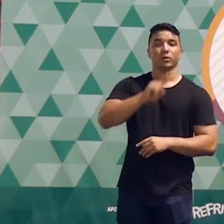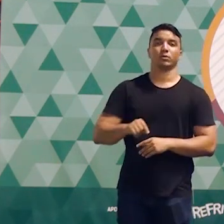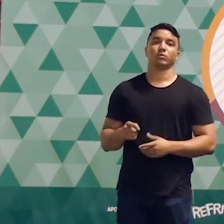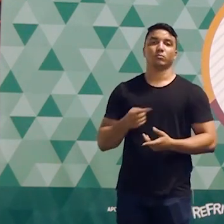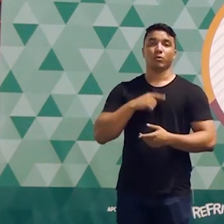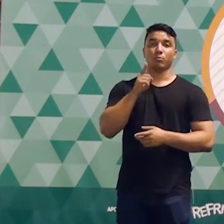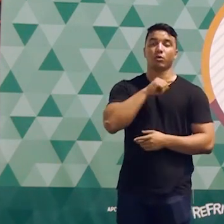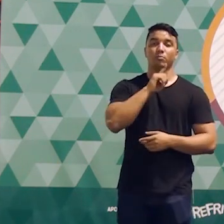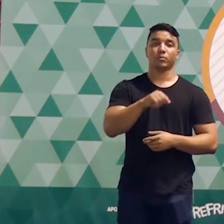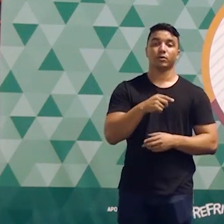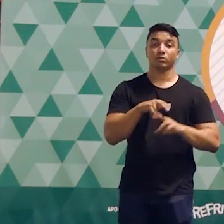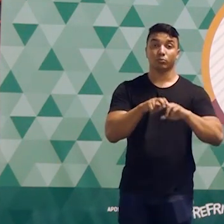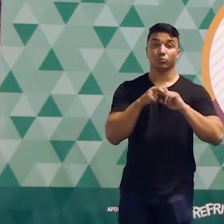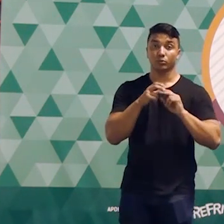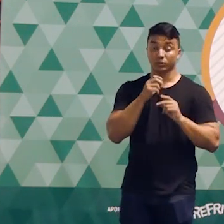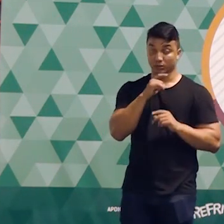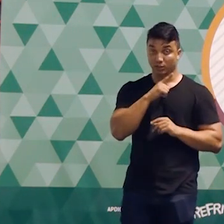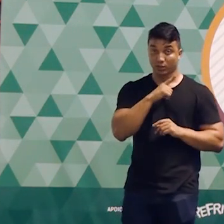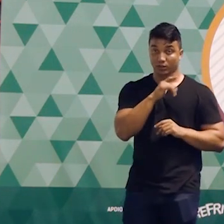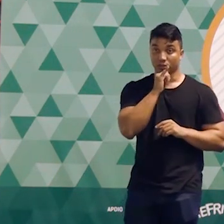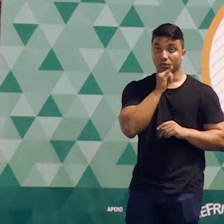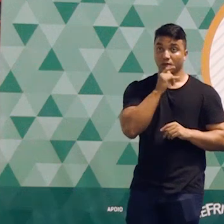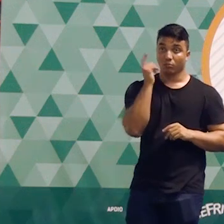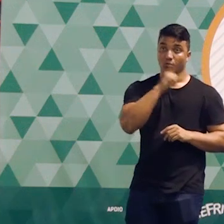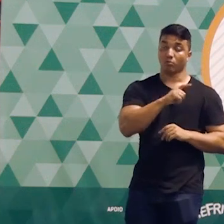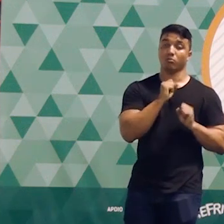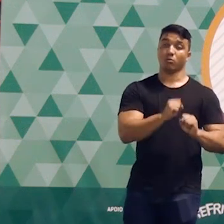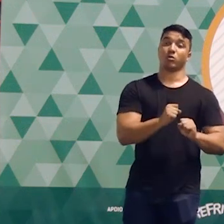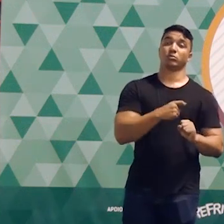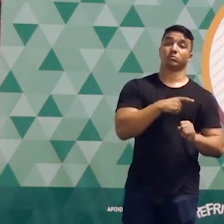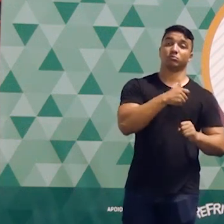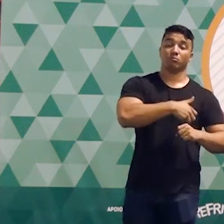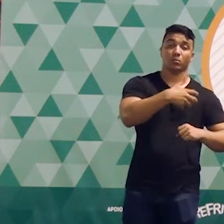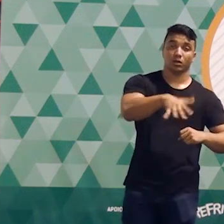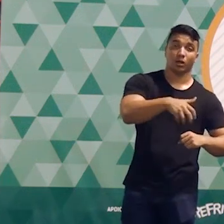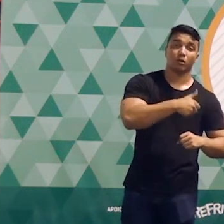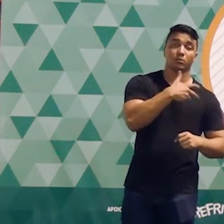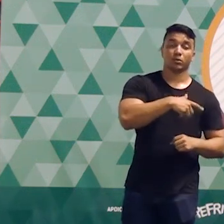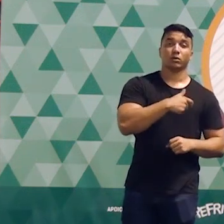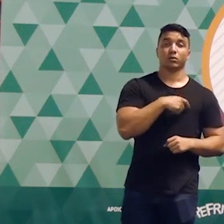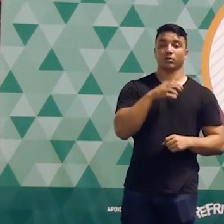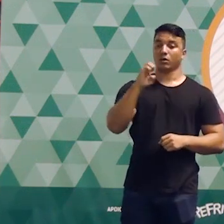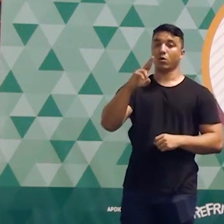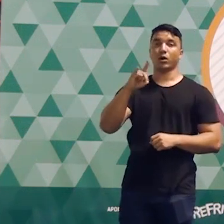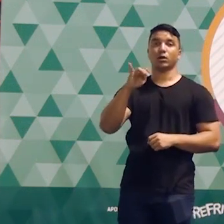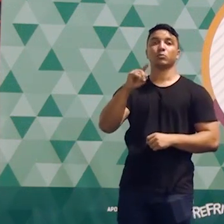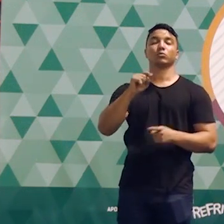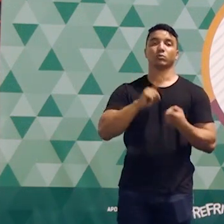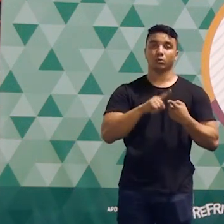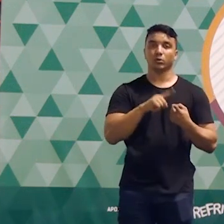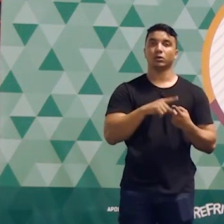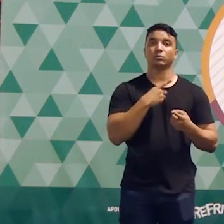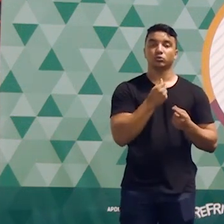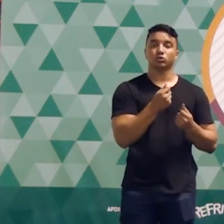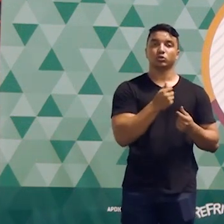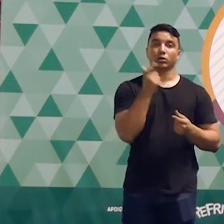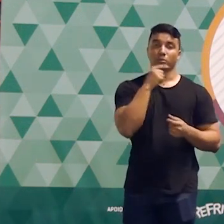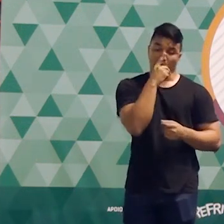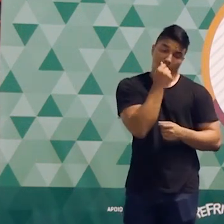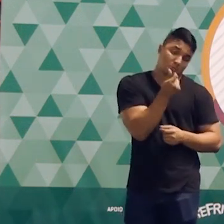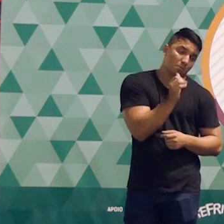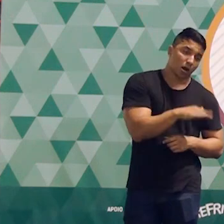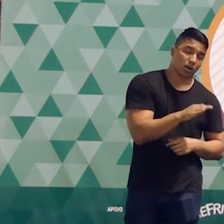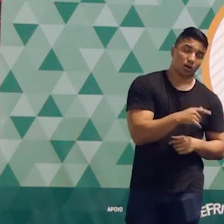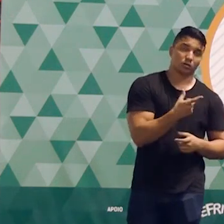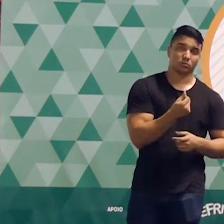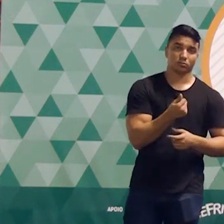árvores nativas. Então, quem tem condição de fazer plantio das árvores está ganhando muita grana. Eucalipto dá um dinheiro danado também. É mais barato do